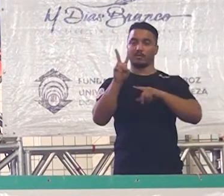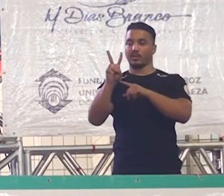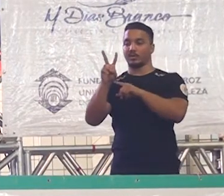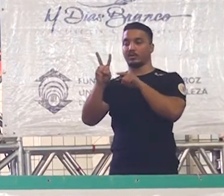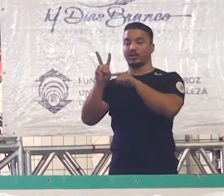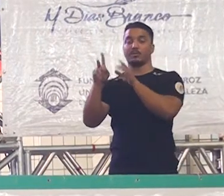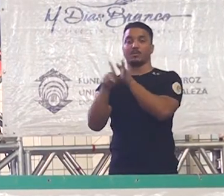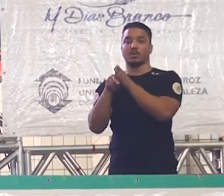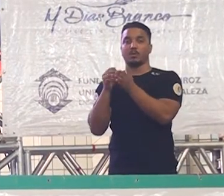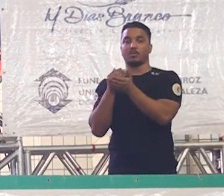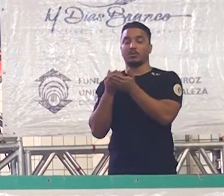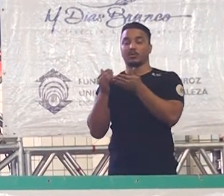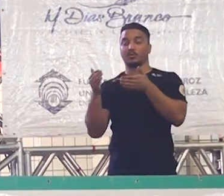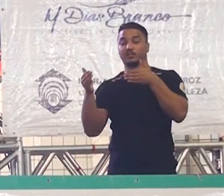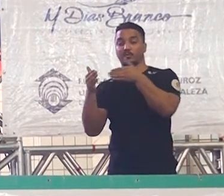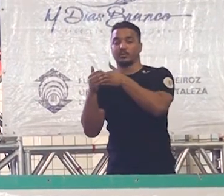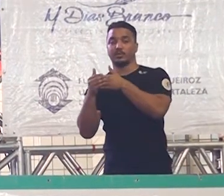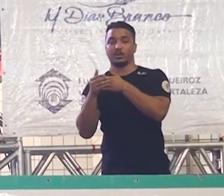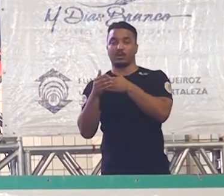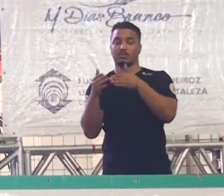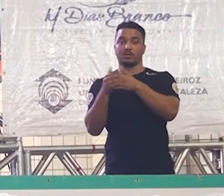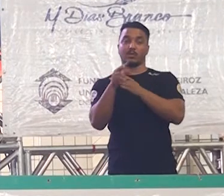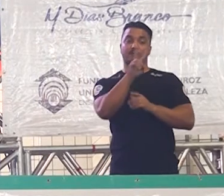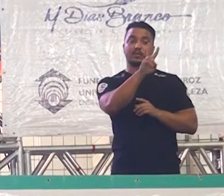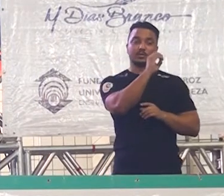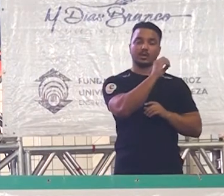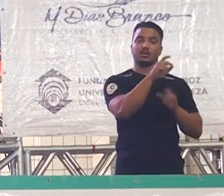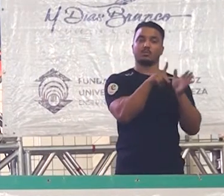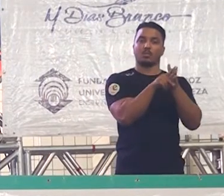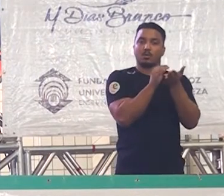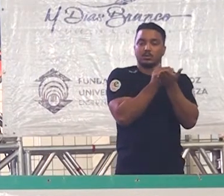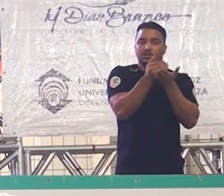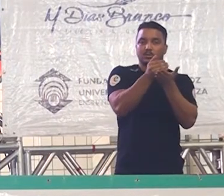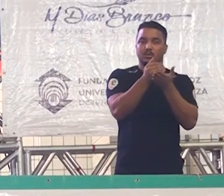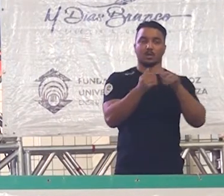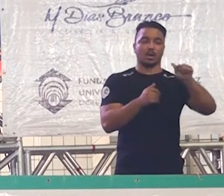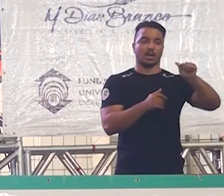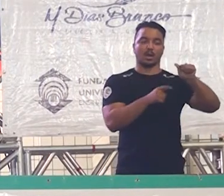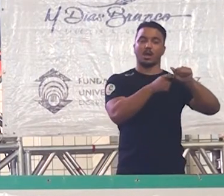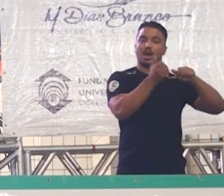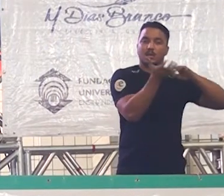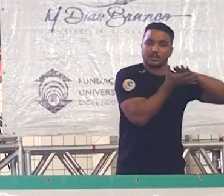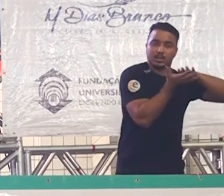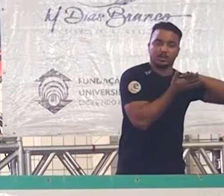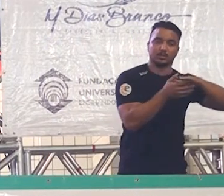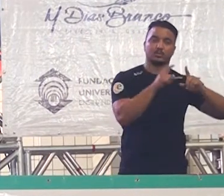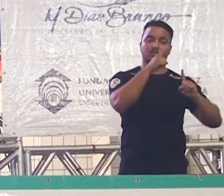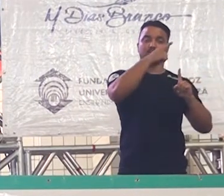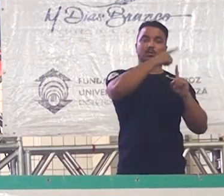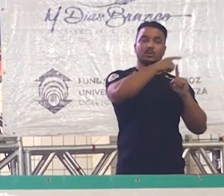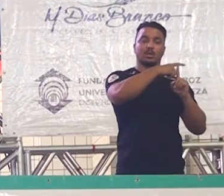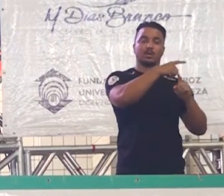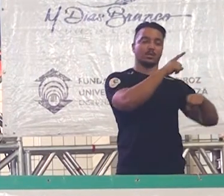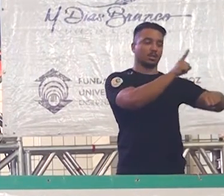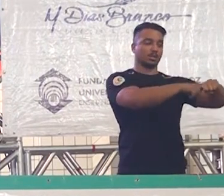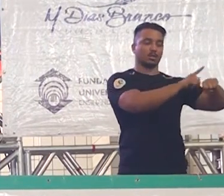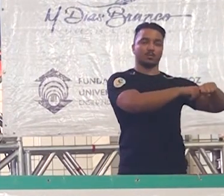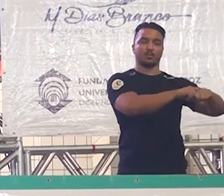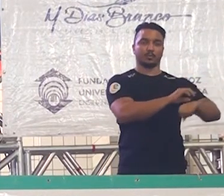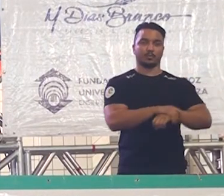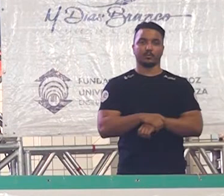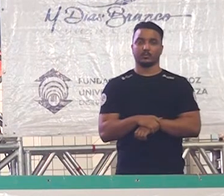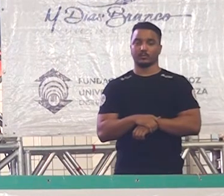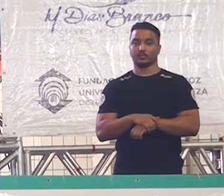inicial, V0, velocidade na origem, velocidade inicial, A, aceleração e T, tempo. Lembrando nos exercícios